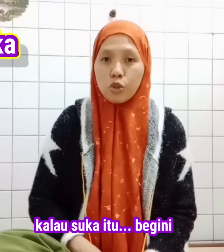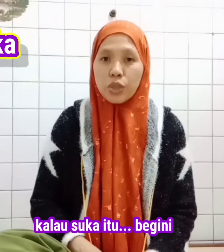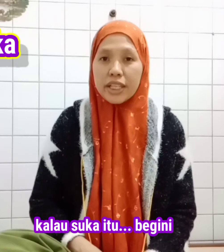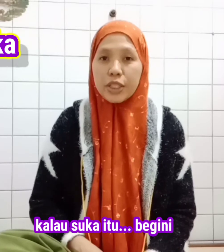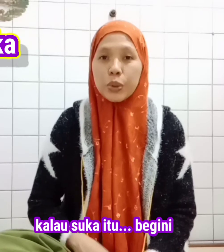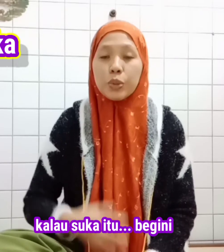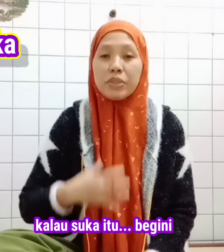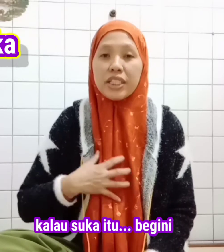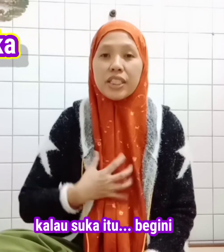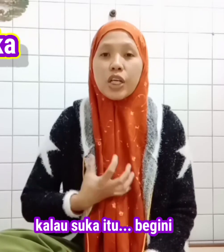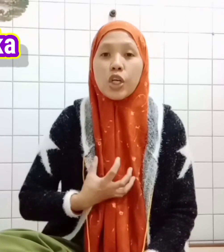suka itu begini,